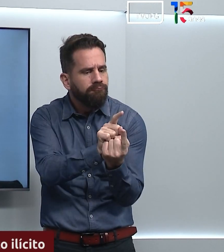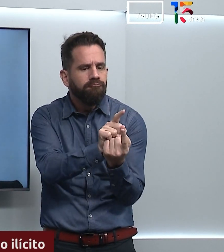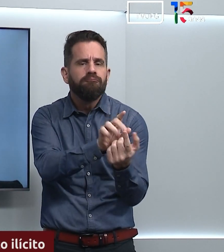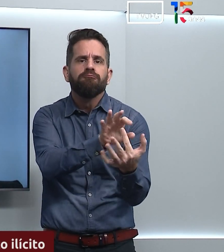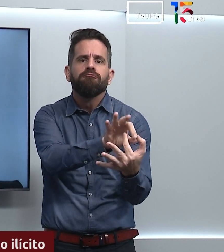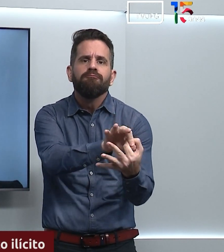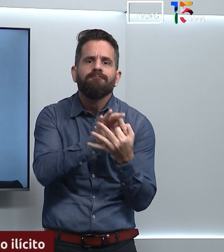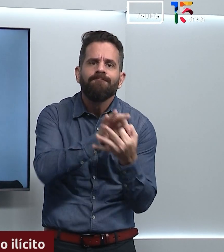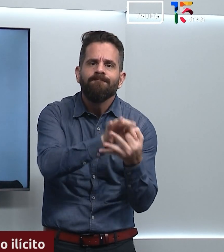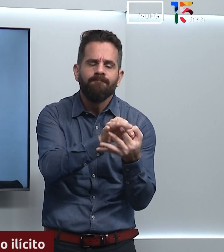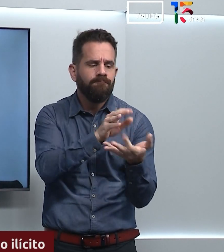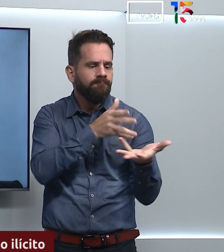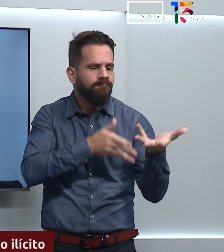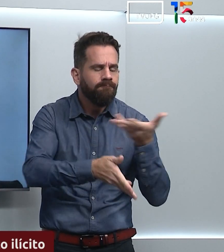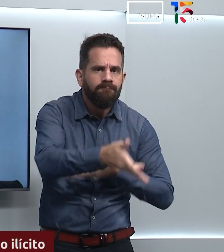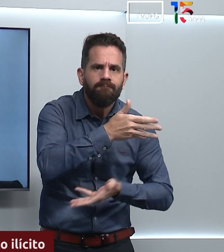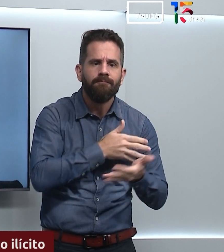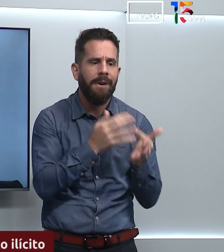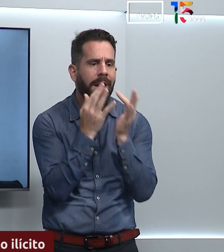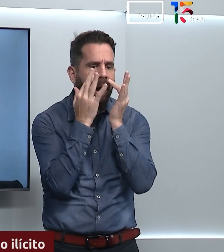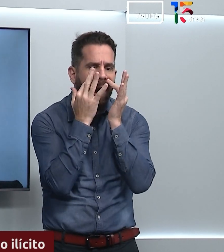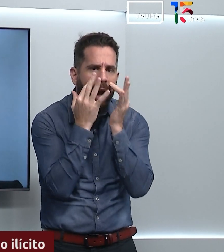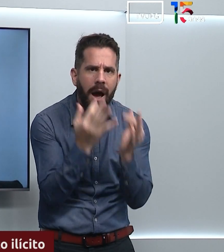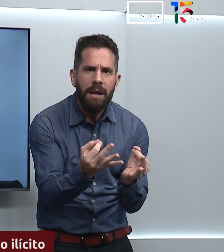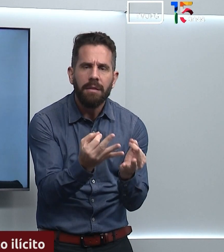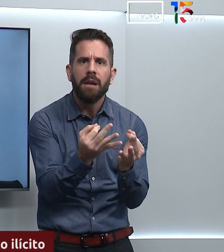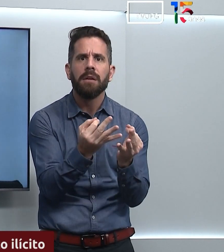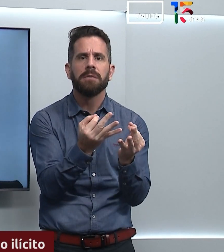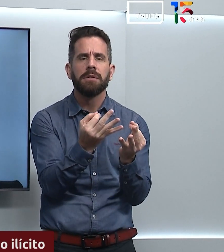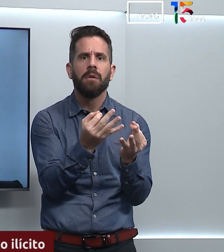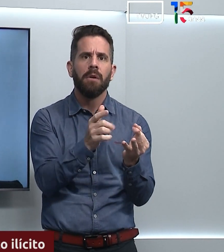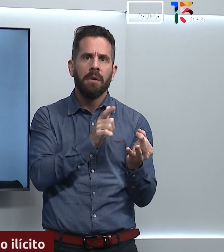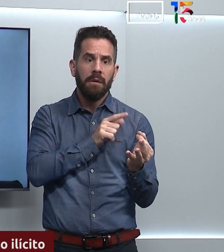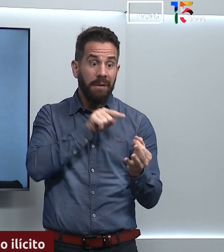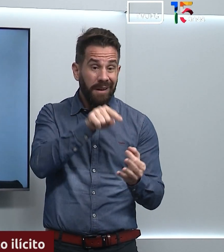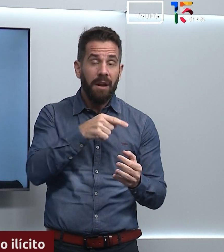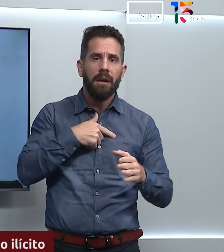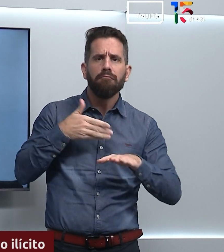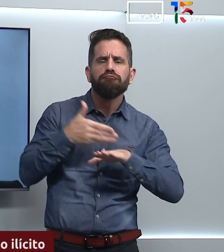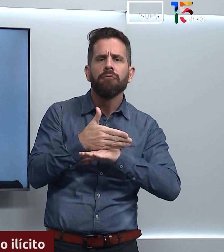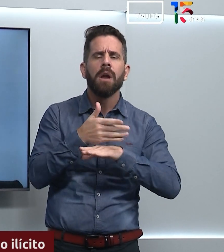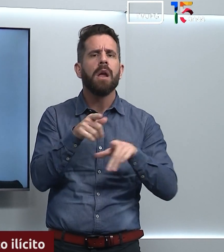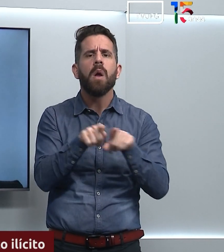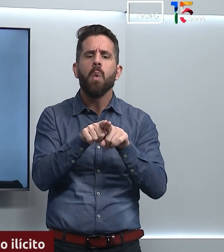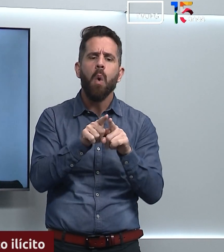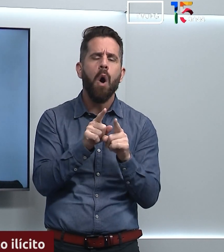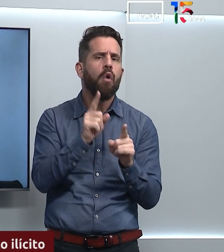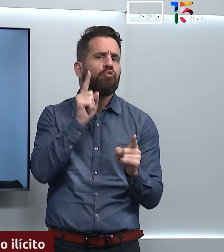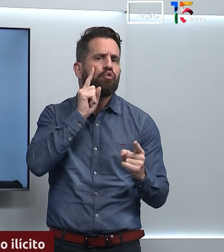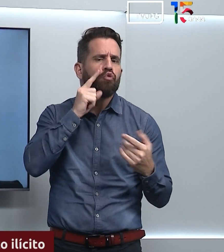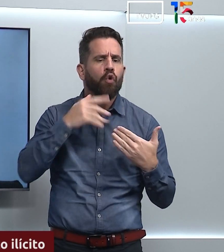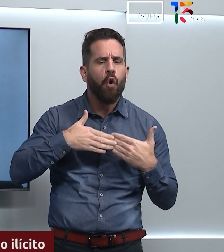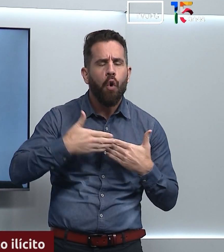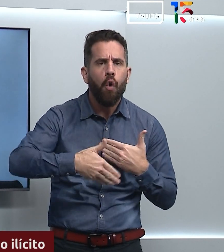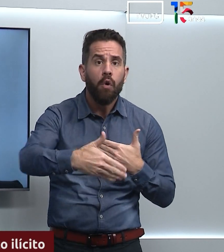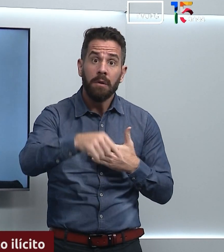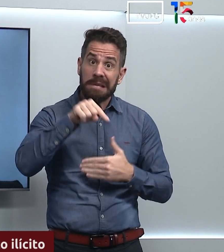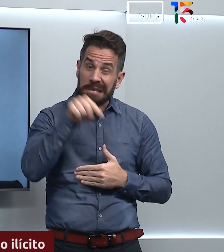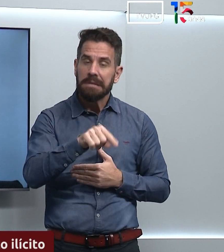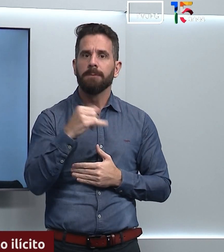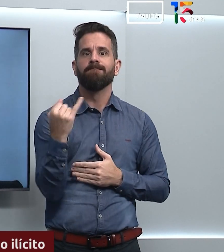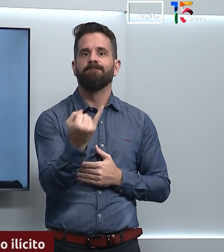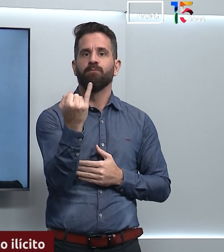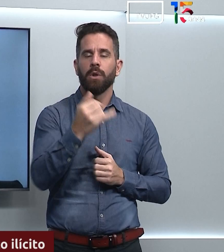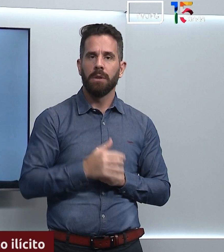estar presente, ouvir, compartilhar. Então, assim, essa vivência do dia a dia, ela é muito importante. E quando